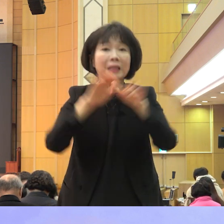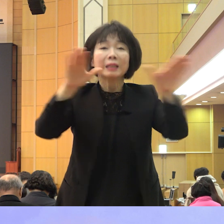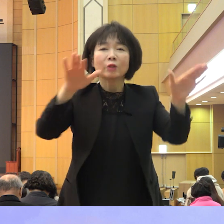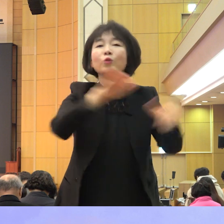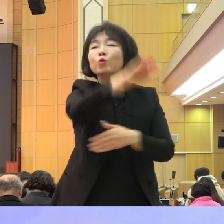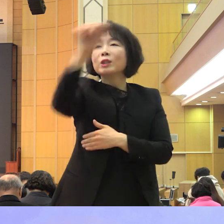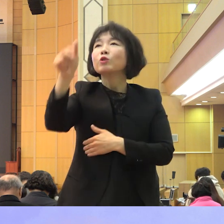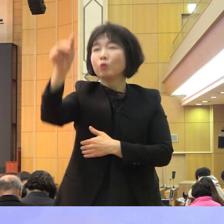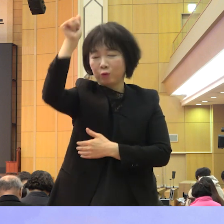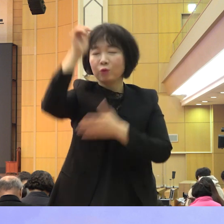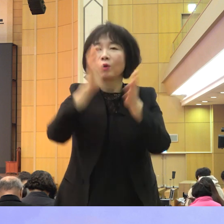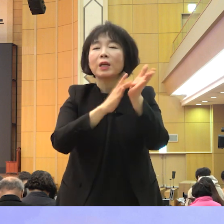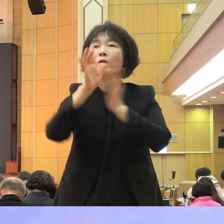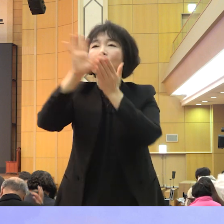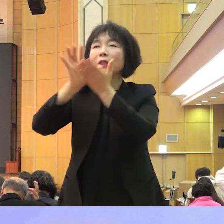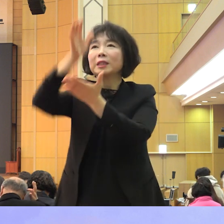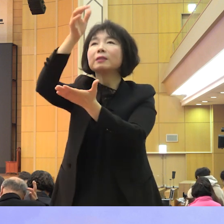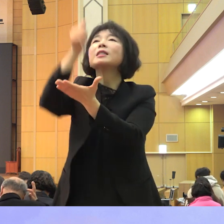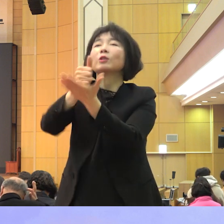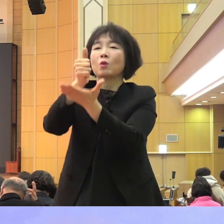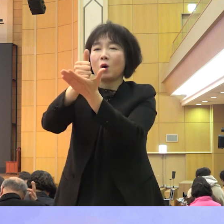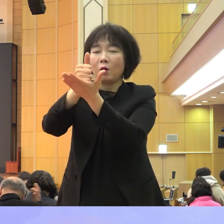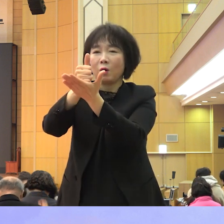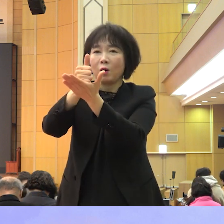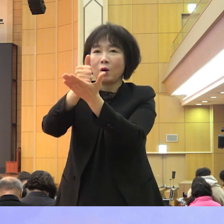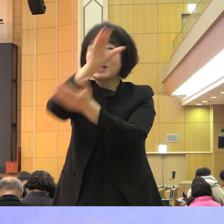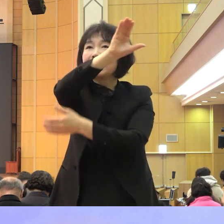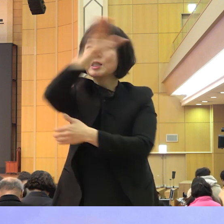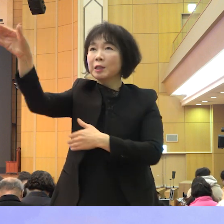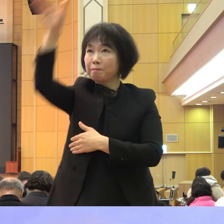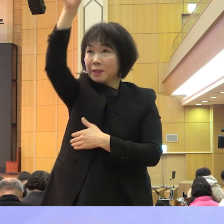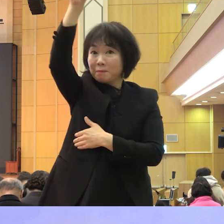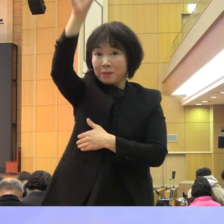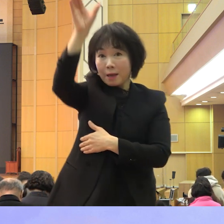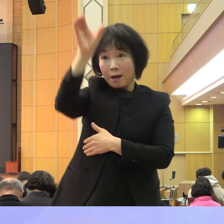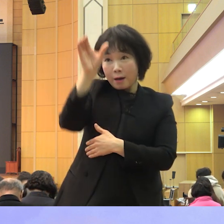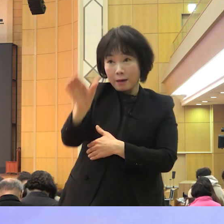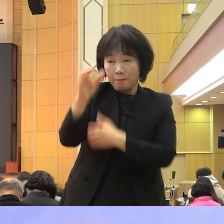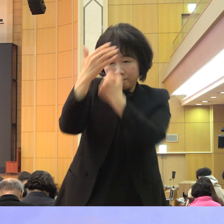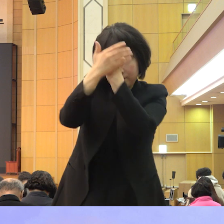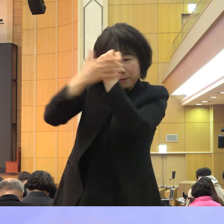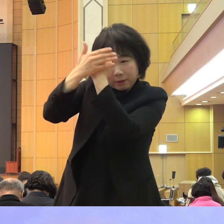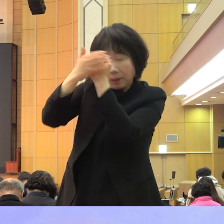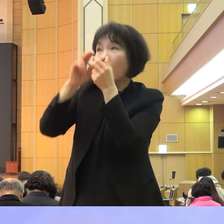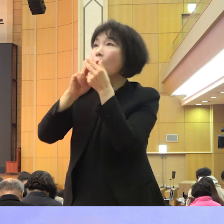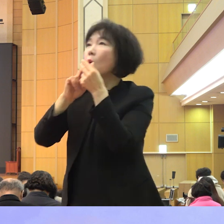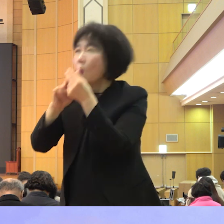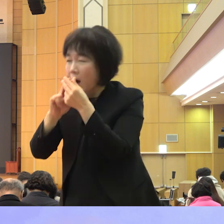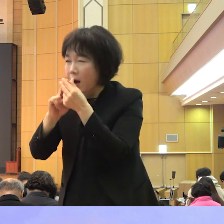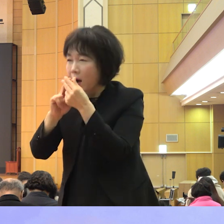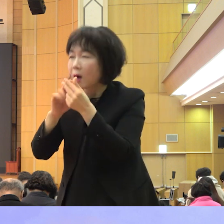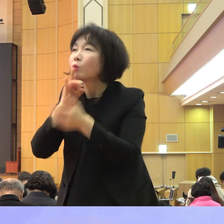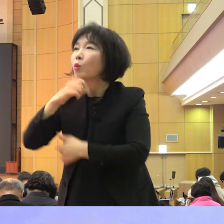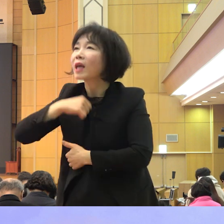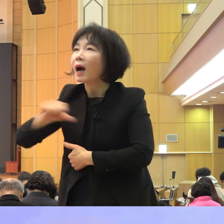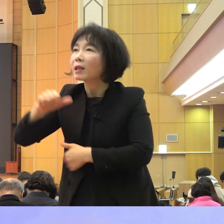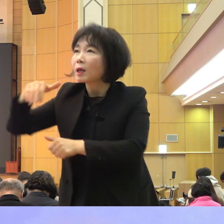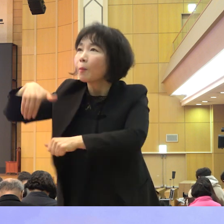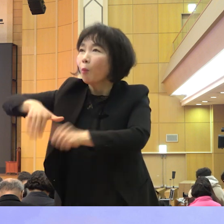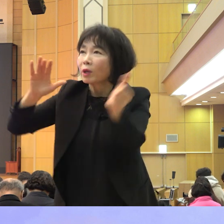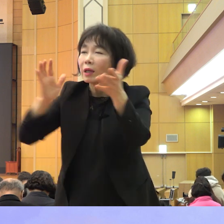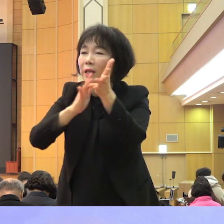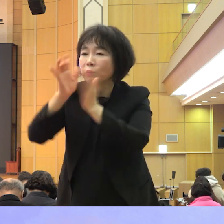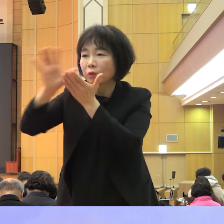이제는 우리 주 예수 그리스도의 십자가의 은혜와 독생자를